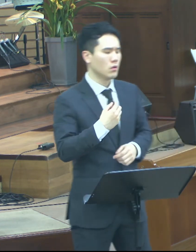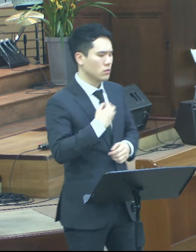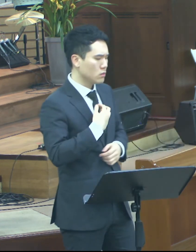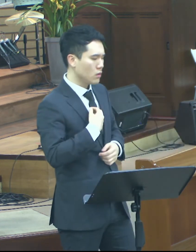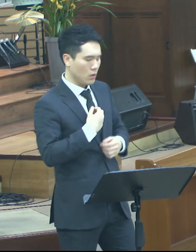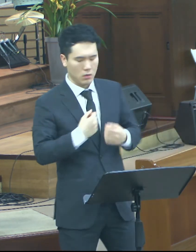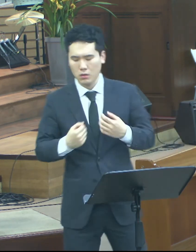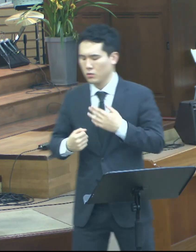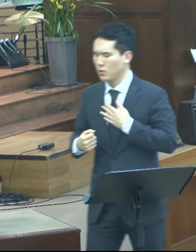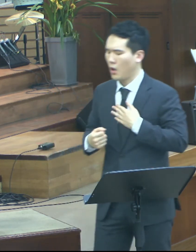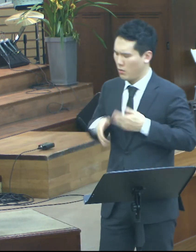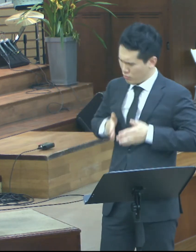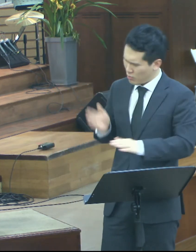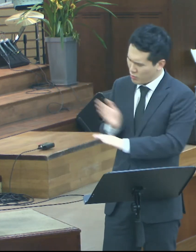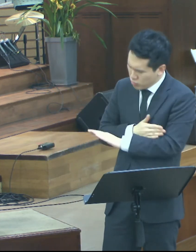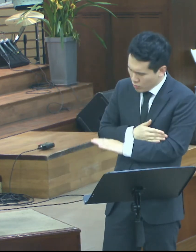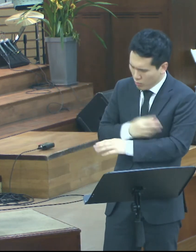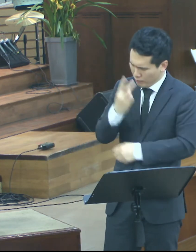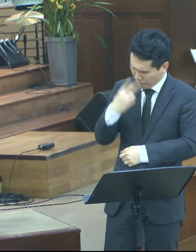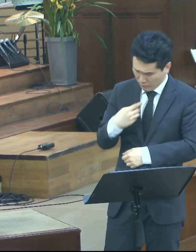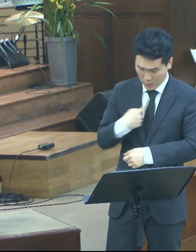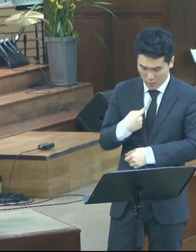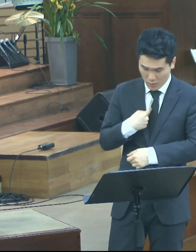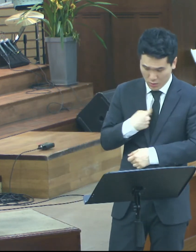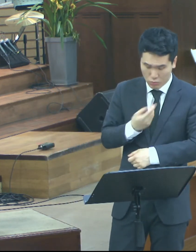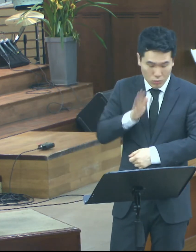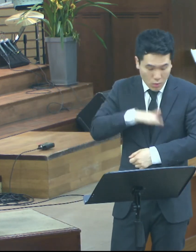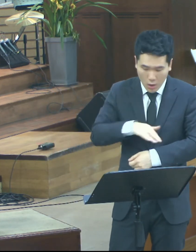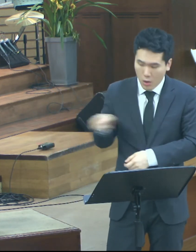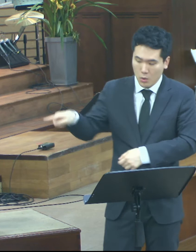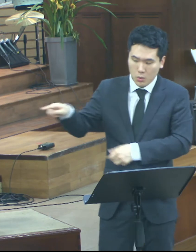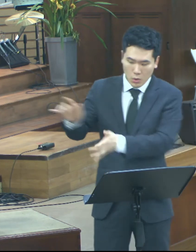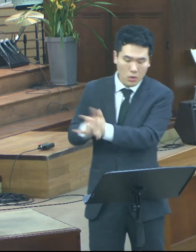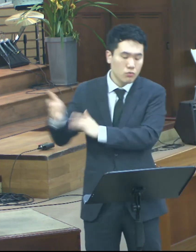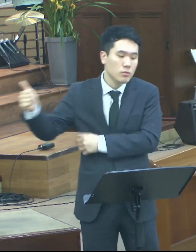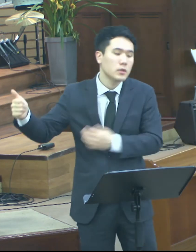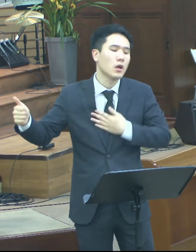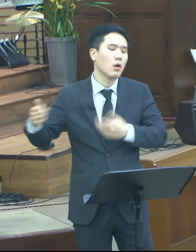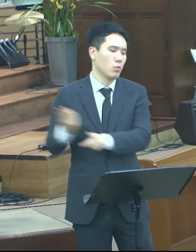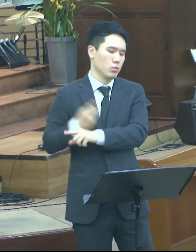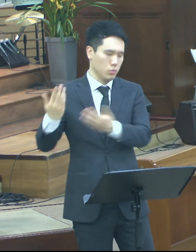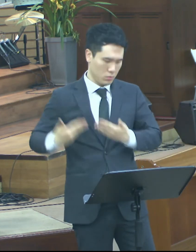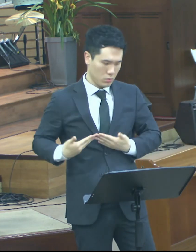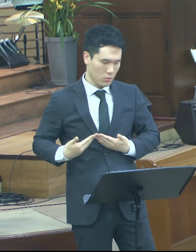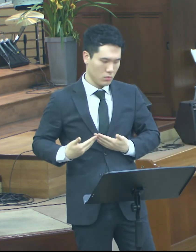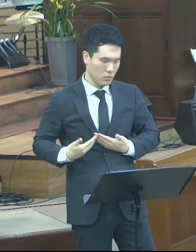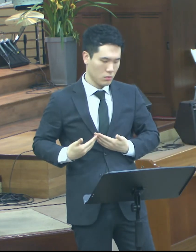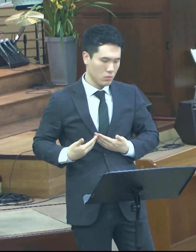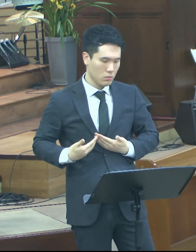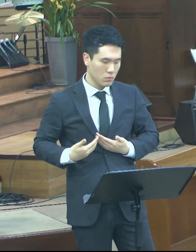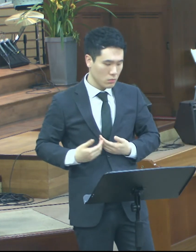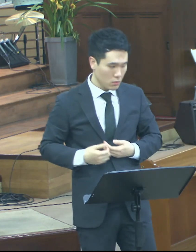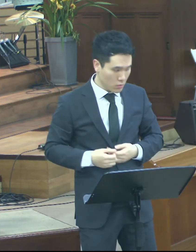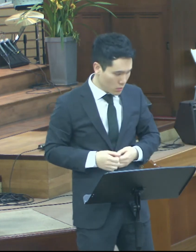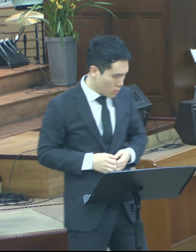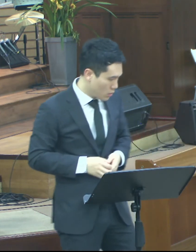고쳐줬어요. 야, 그는 안식일을 안 지키니까 하나님으로부터 온 사람일 수가